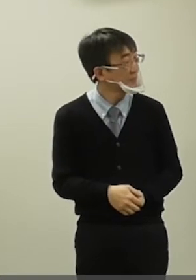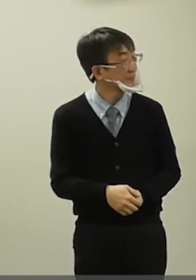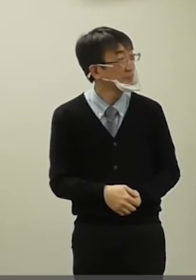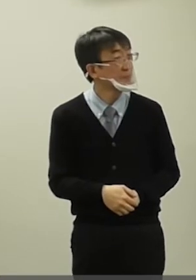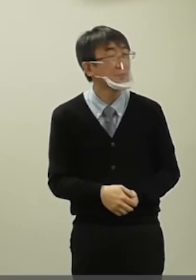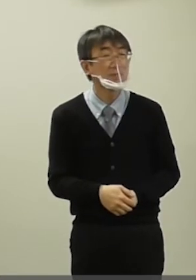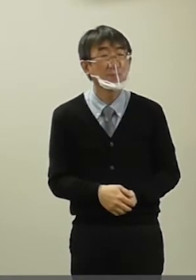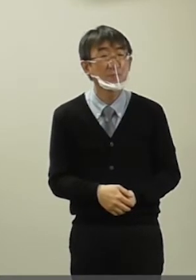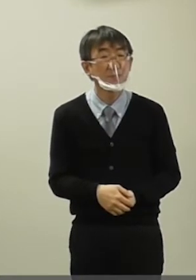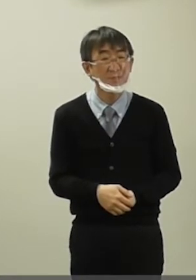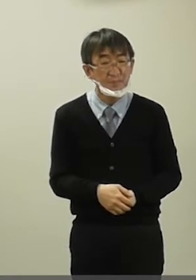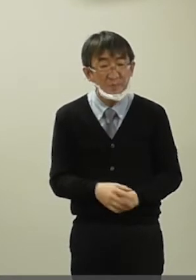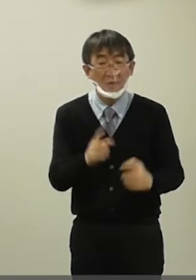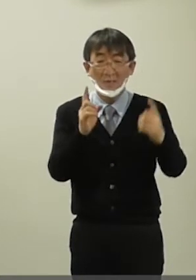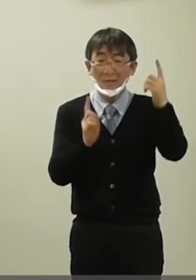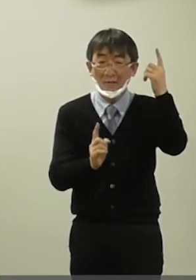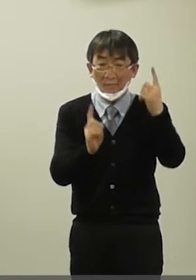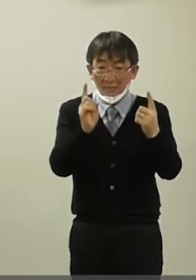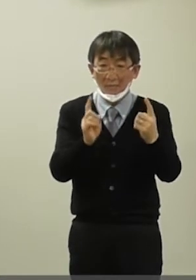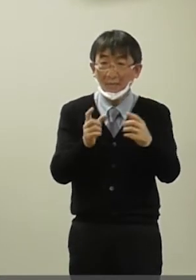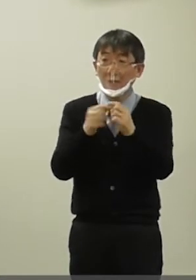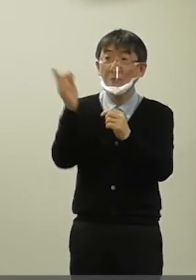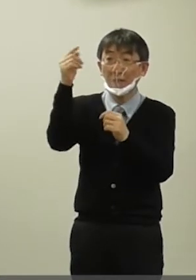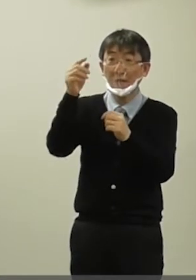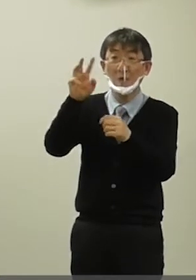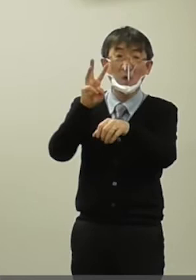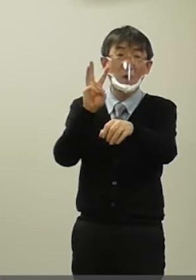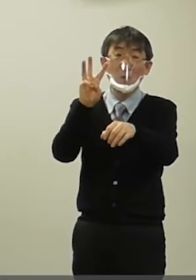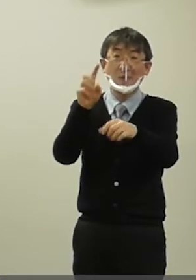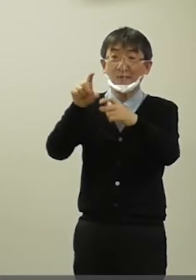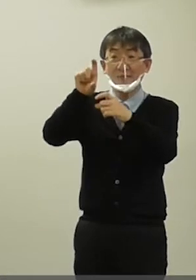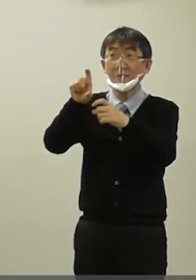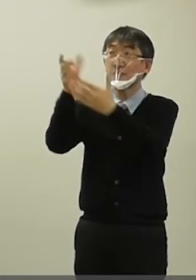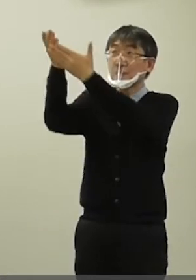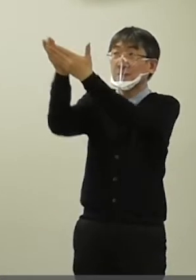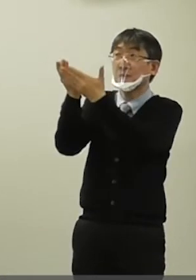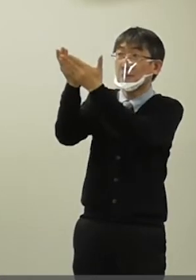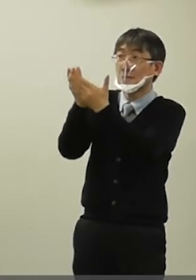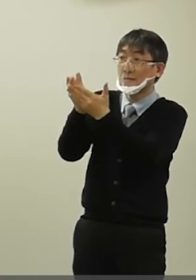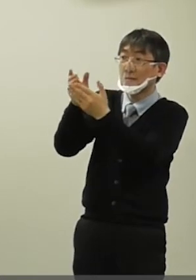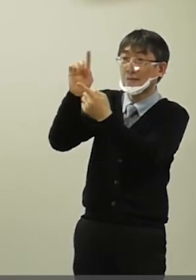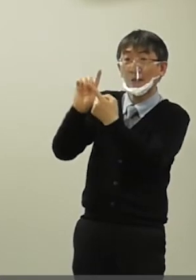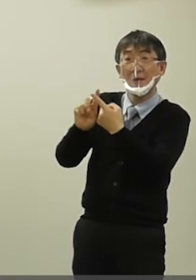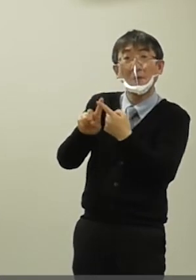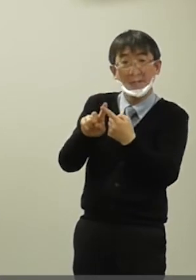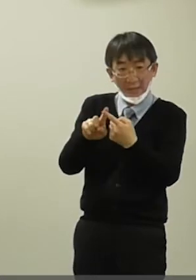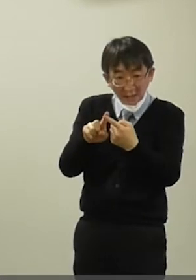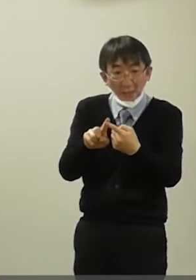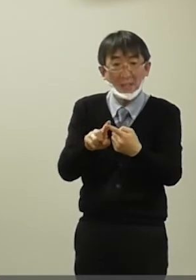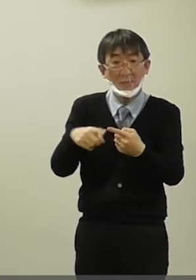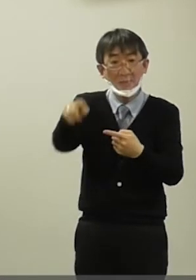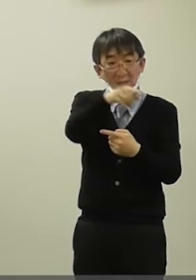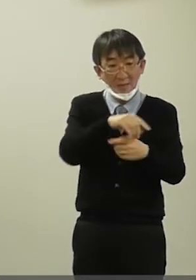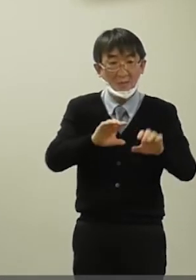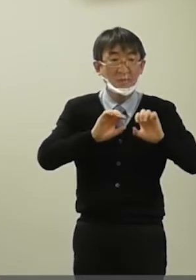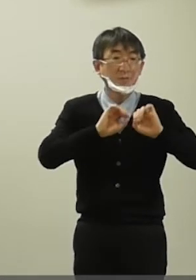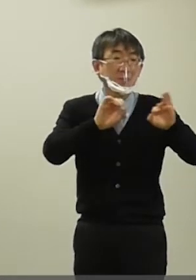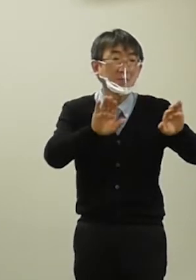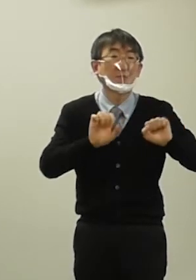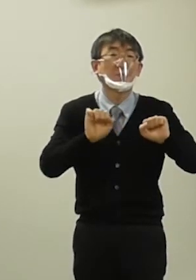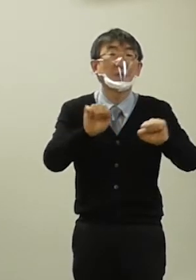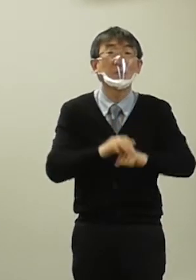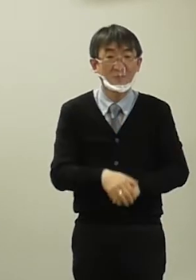ワクチンの供給に合わせた形でワークの公開をやっているのでございますふぅ